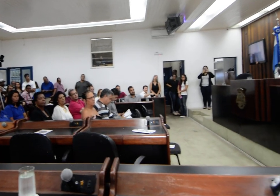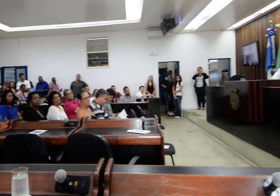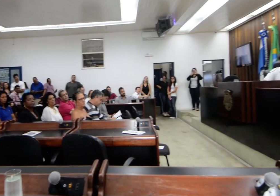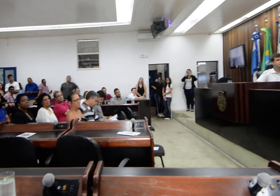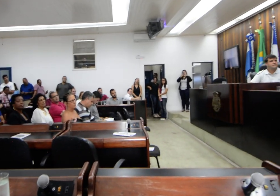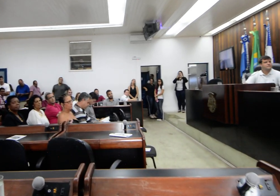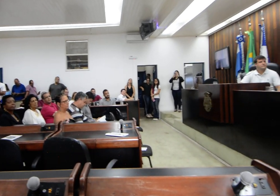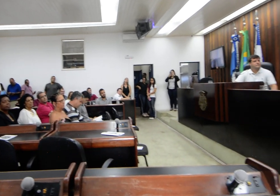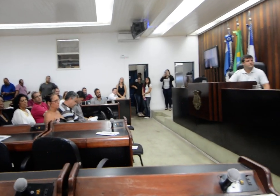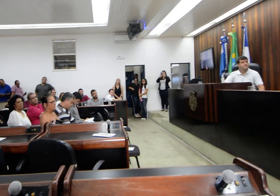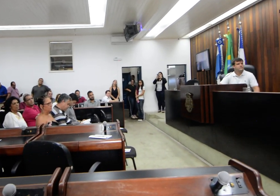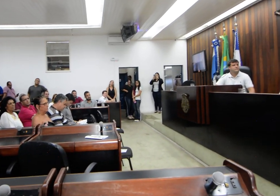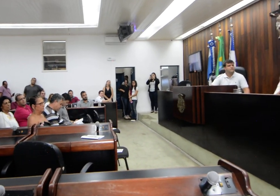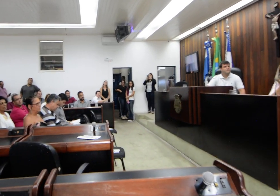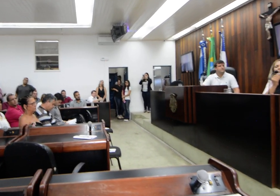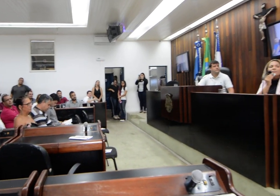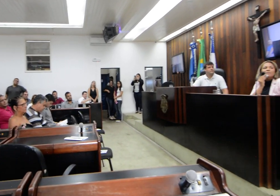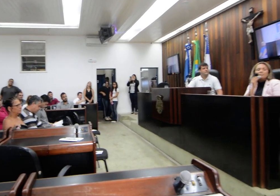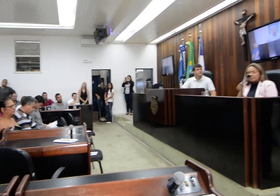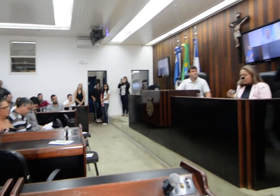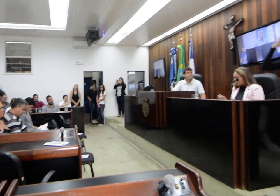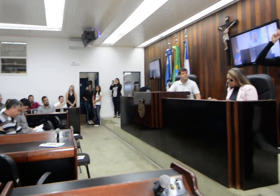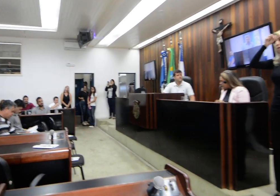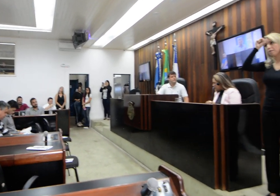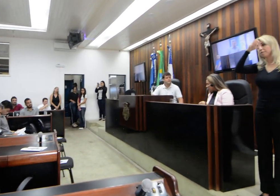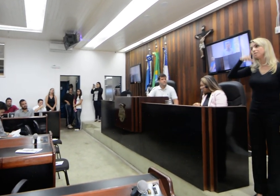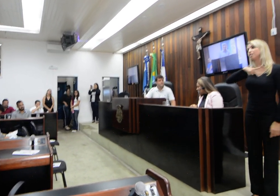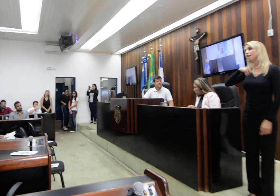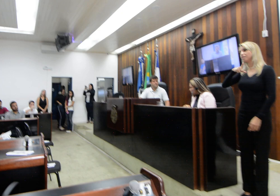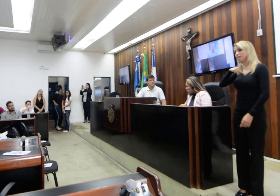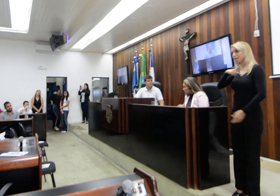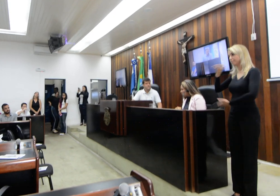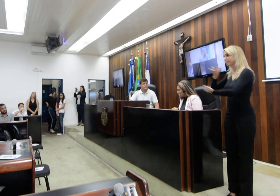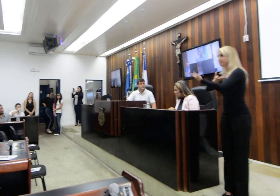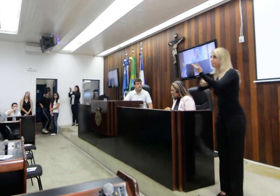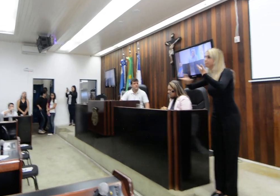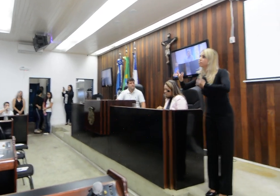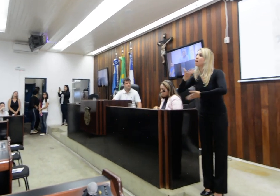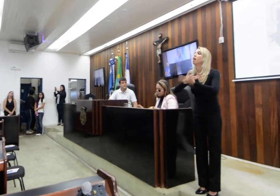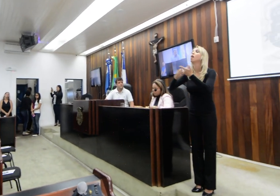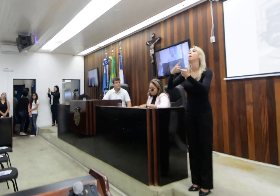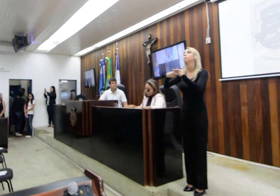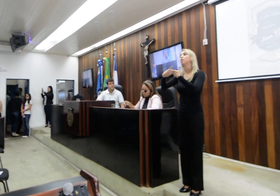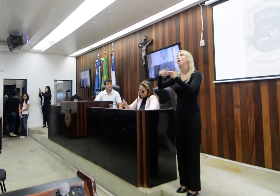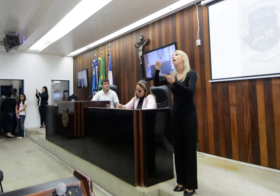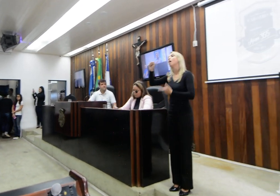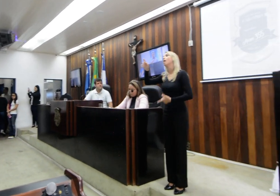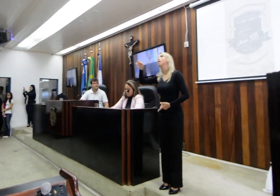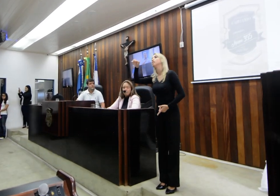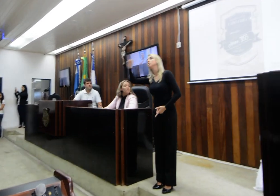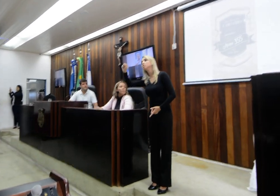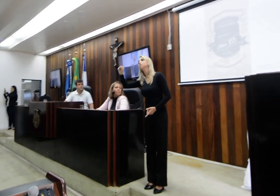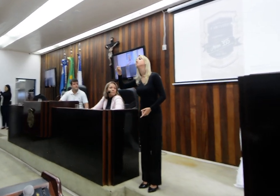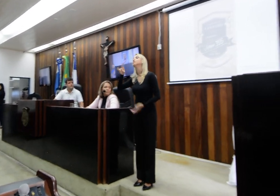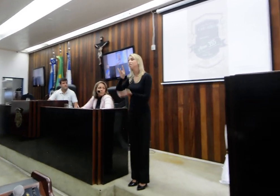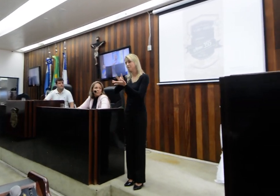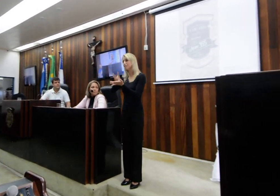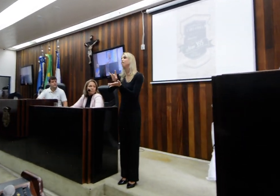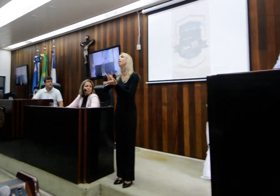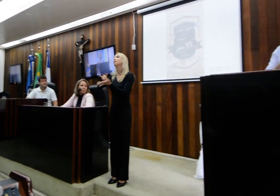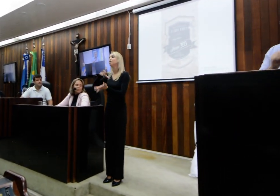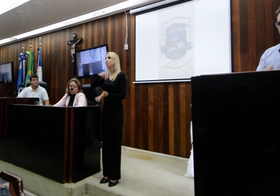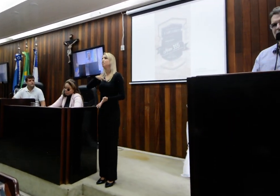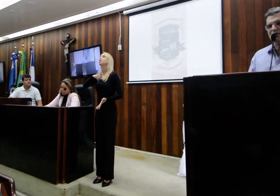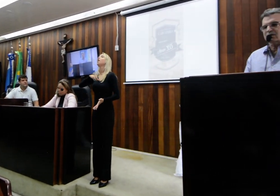Aprendi a lidar com as pessoas, porque Aires realmente era um vereador, como Aquiles falou, que